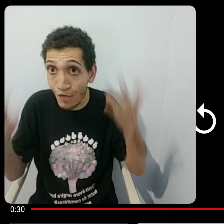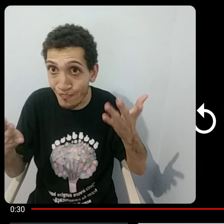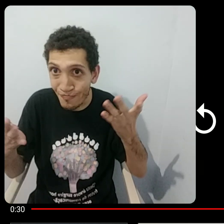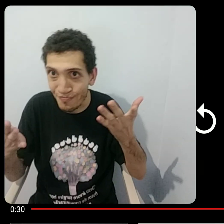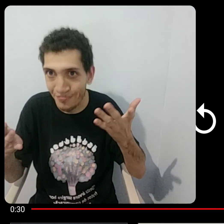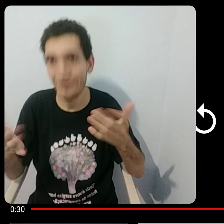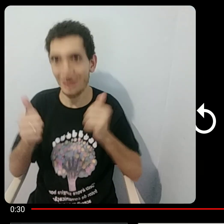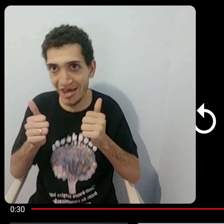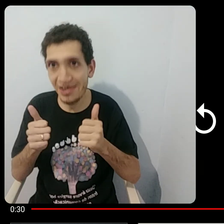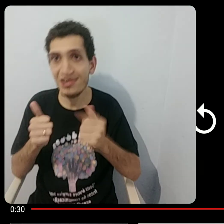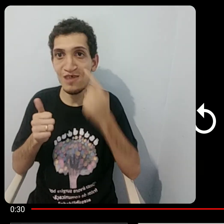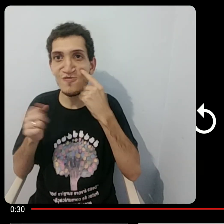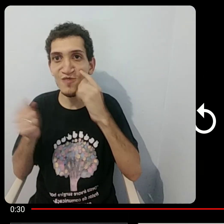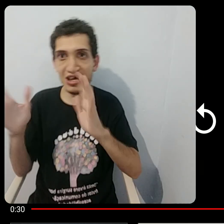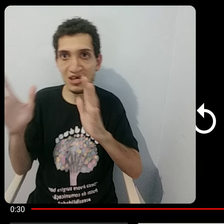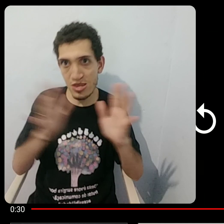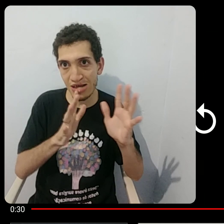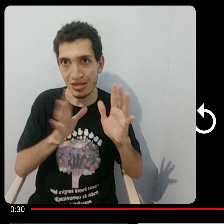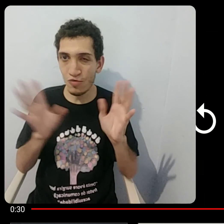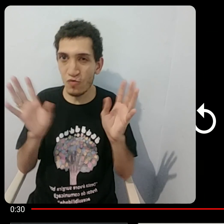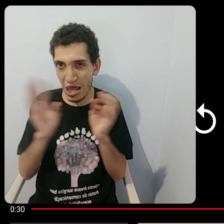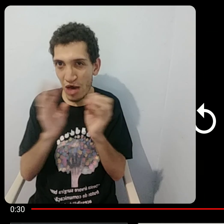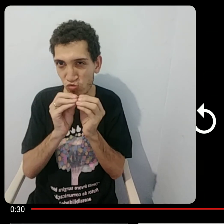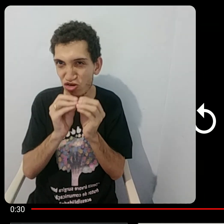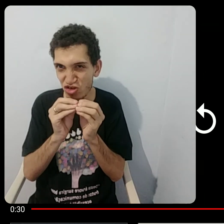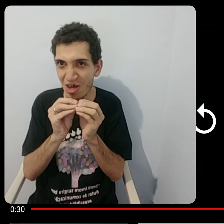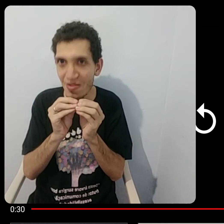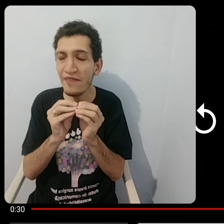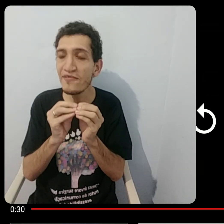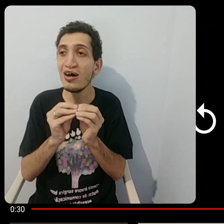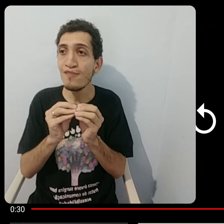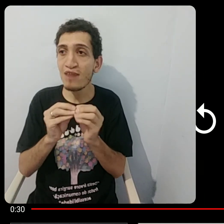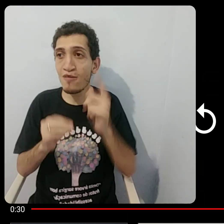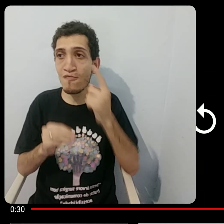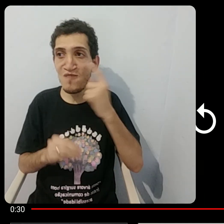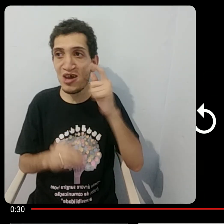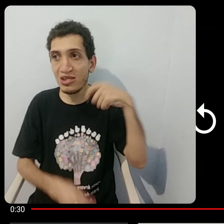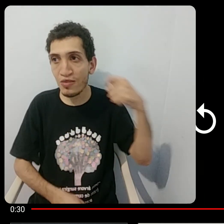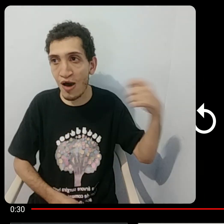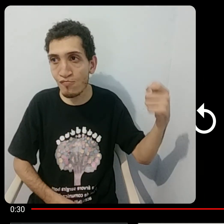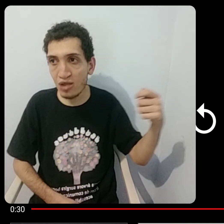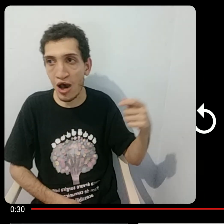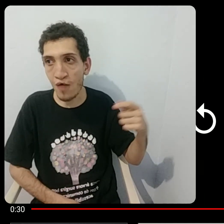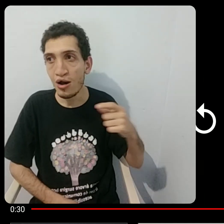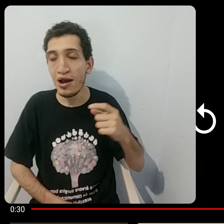Não, ok? Você viu aí a sinalização? Ela é curtinha, né? Mas vamos ver sinal por sinal.